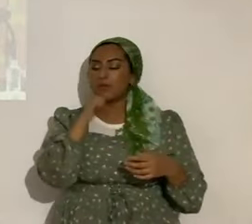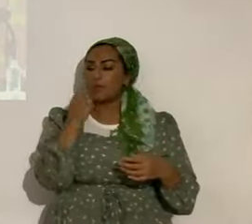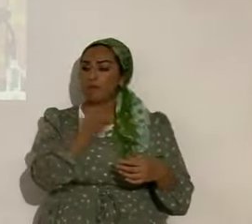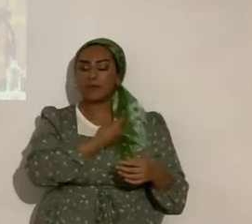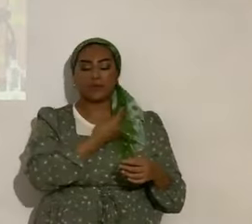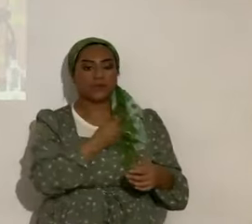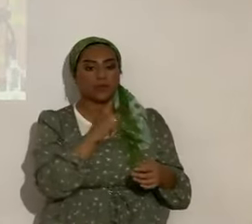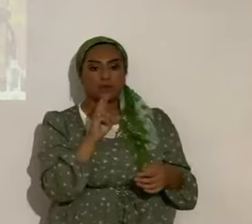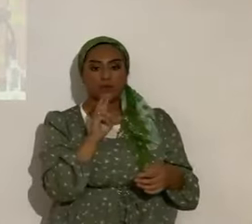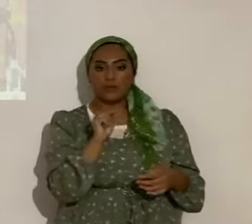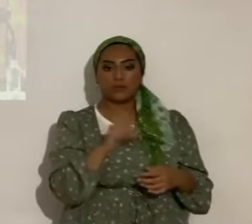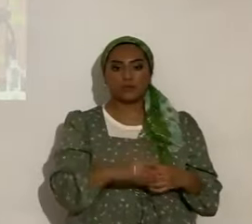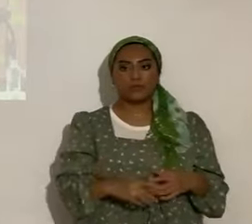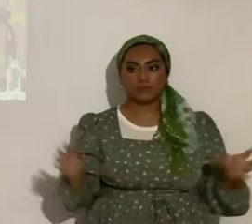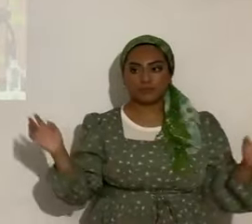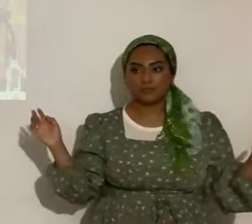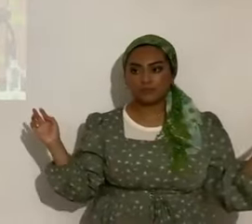digo con humildad.